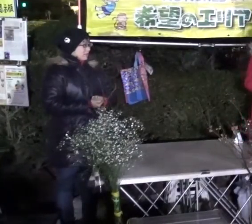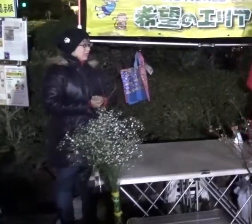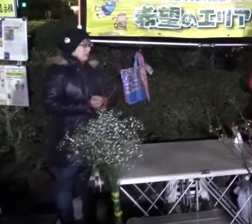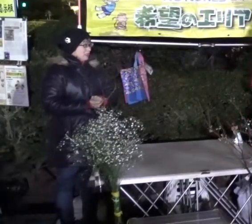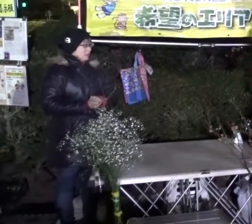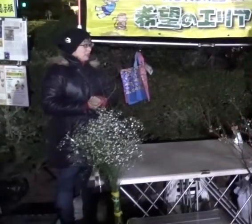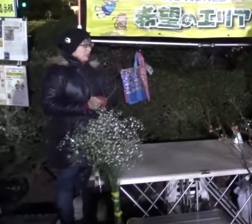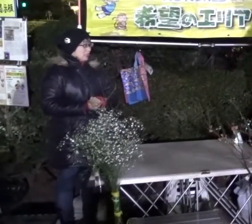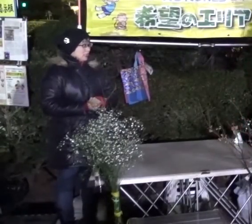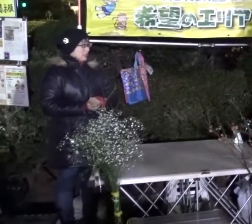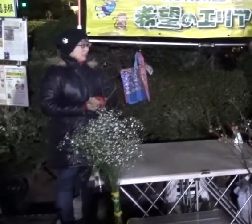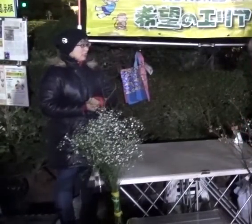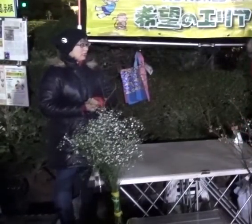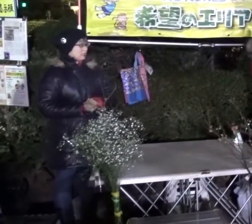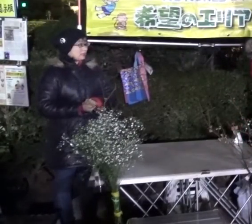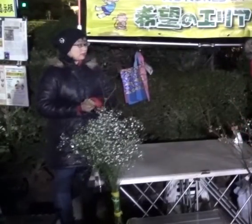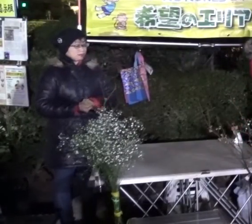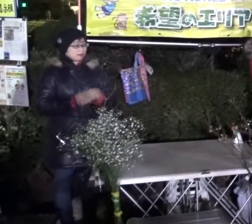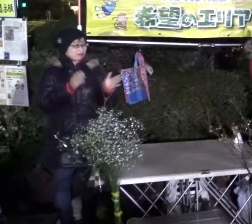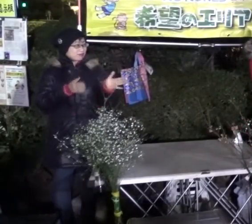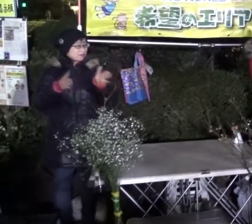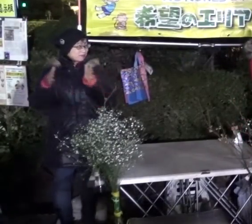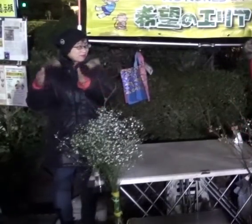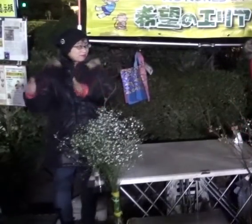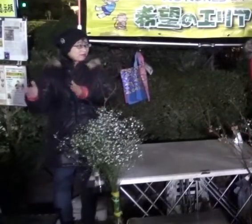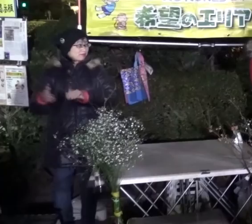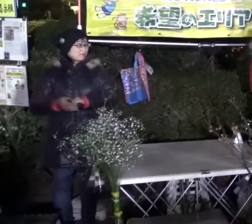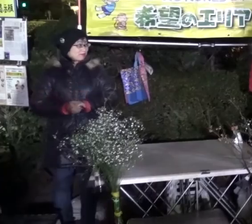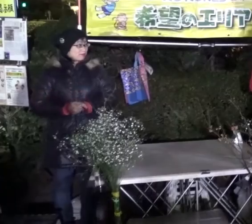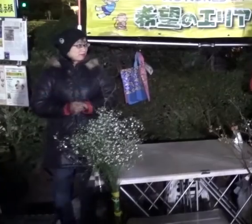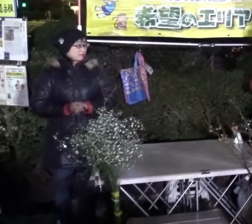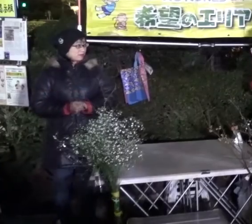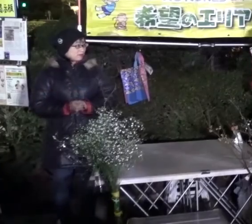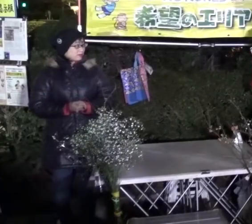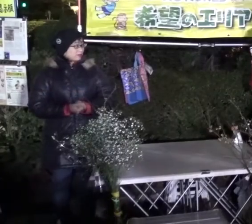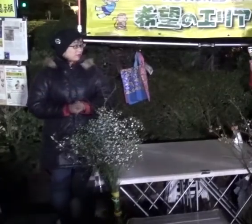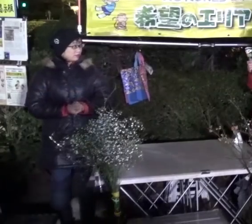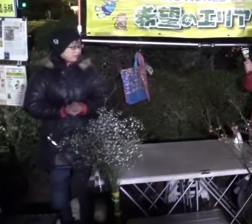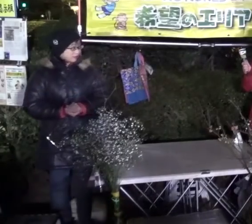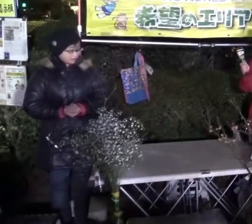。では、はい、お願いします。